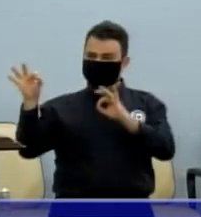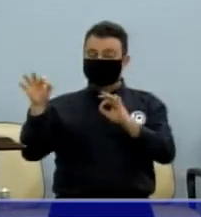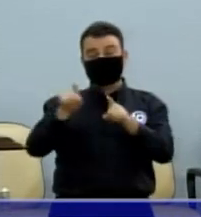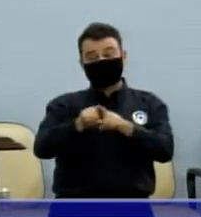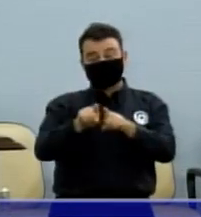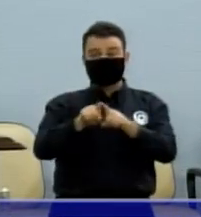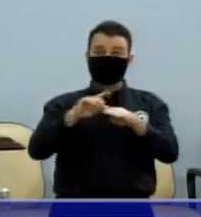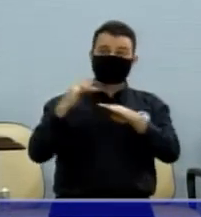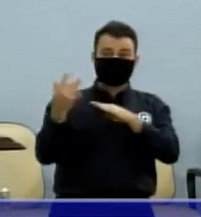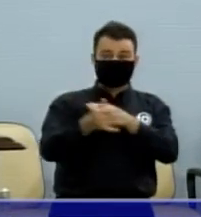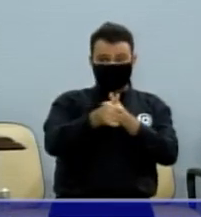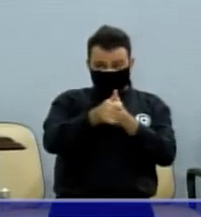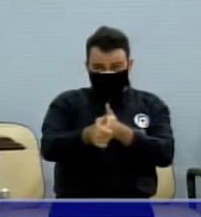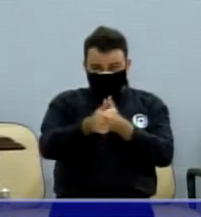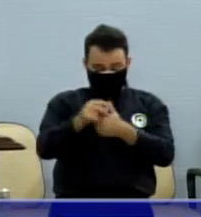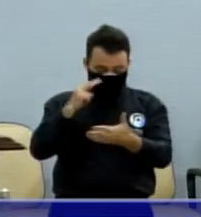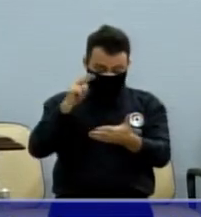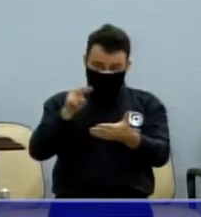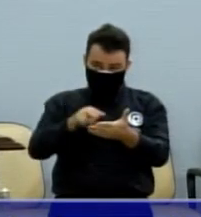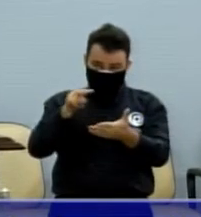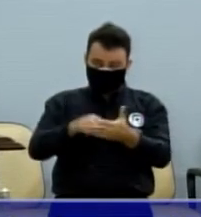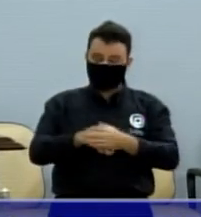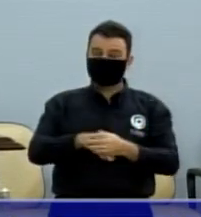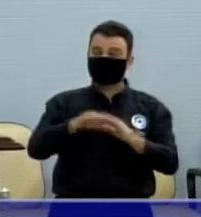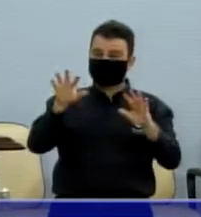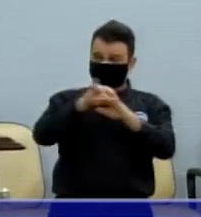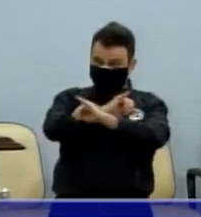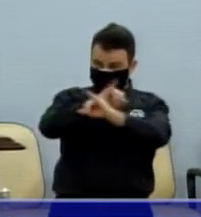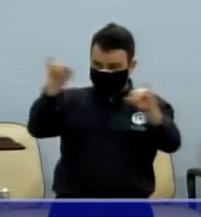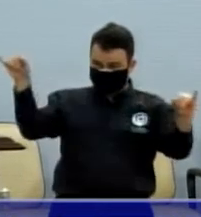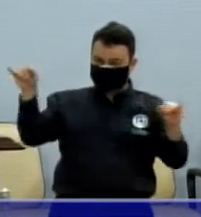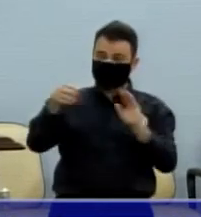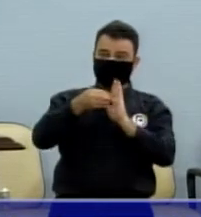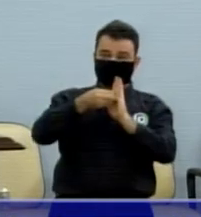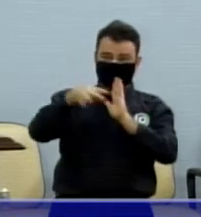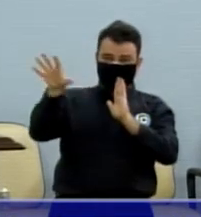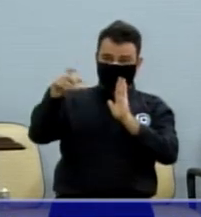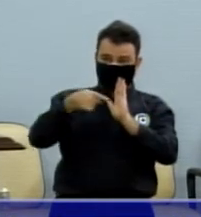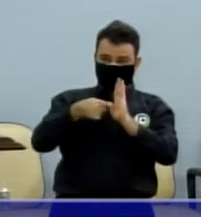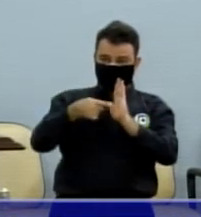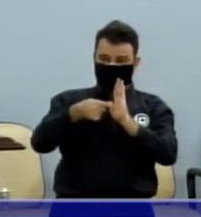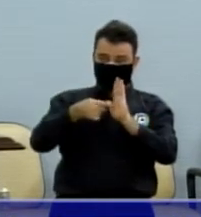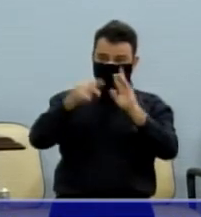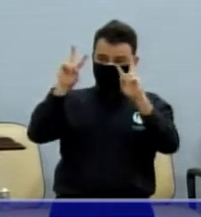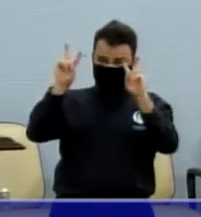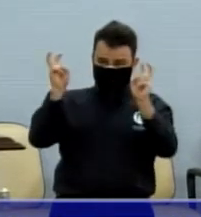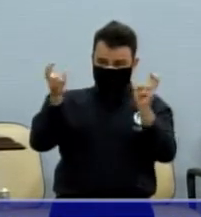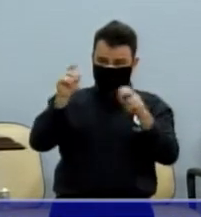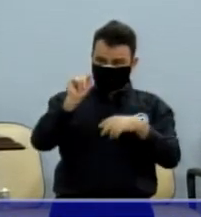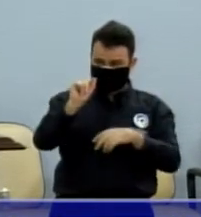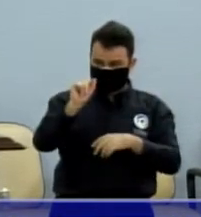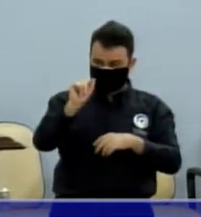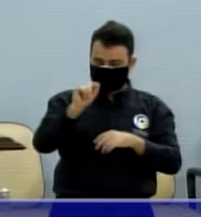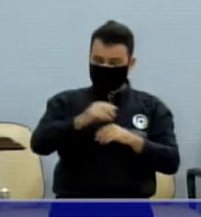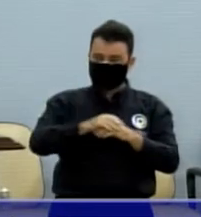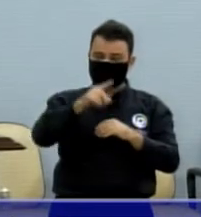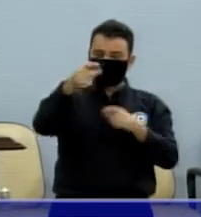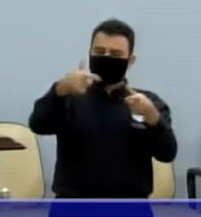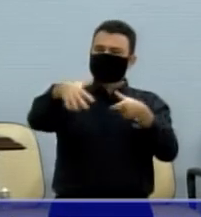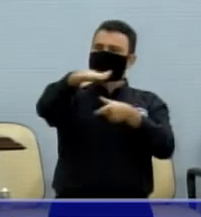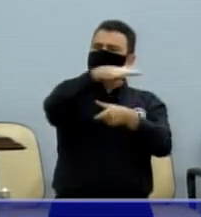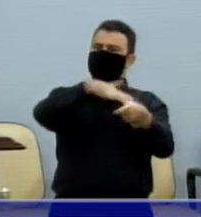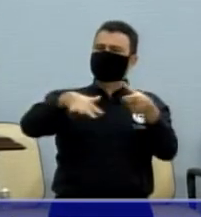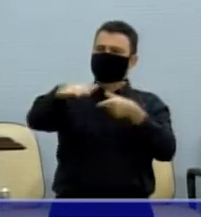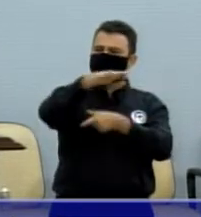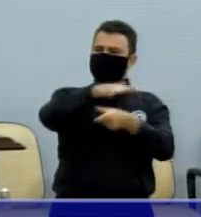Excelência, quero registrar uma indicação que nós fizemos sobre o CAPS infantil lá no Parque Industrial e solicitando